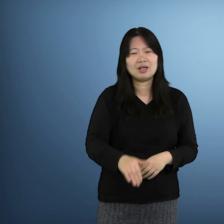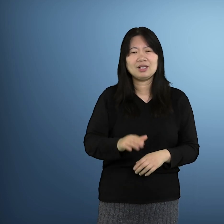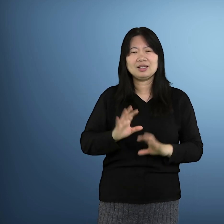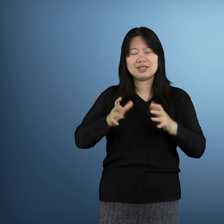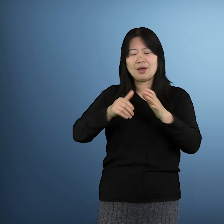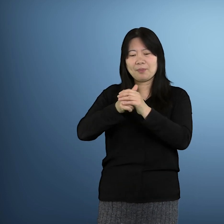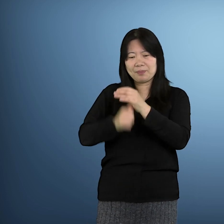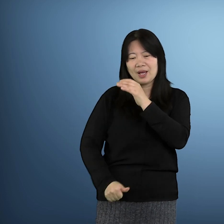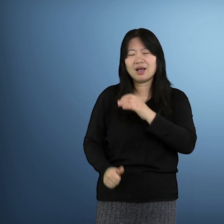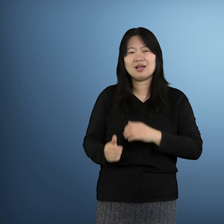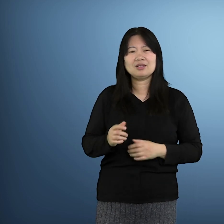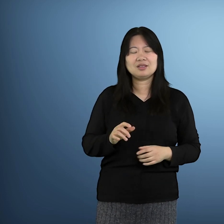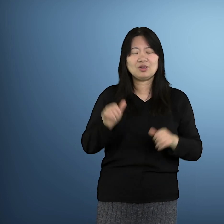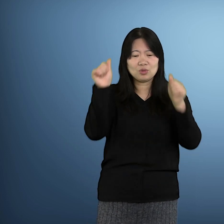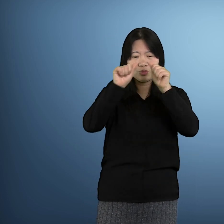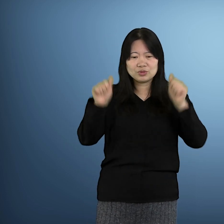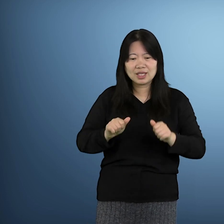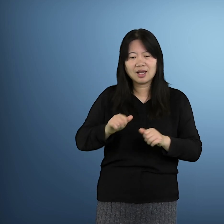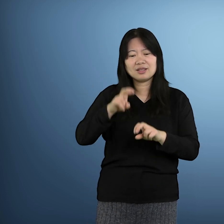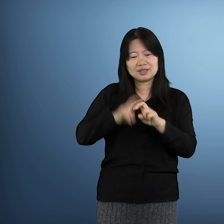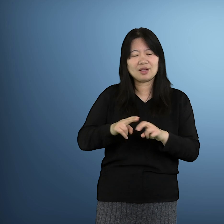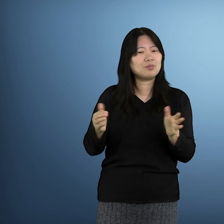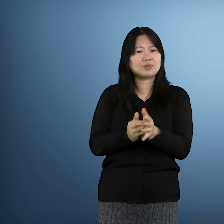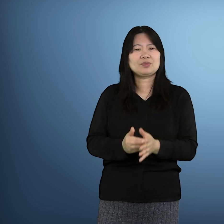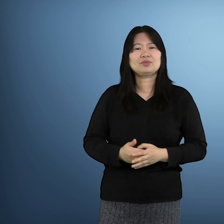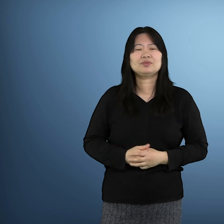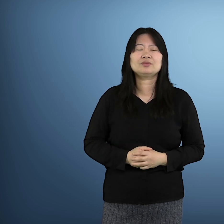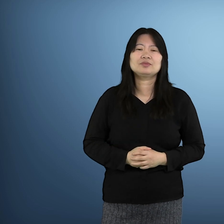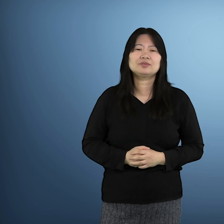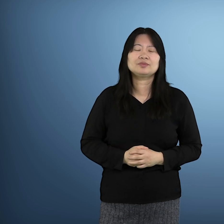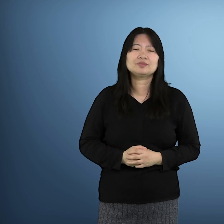현장이 되고 우상 숭배의 현장이 되는.